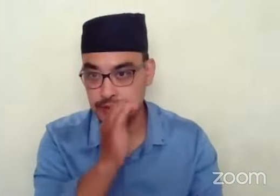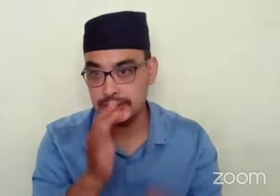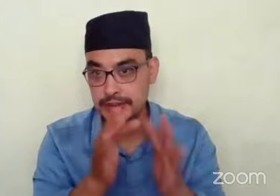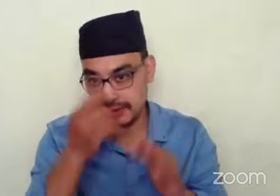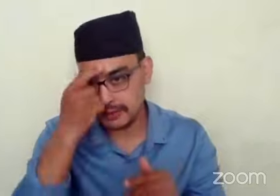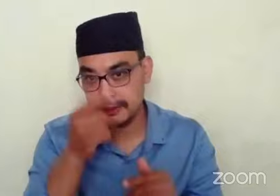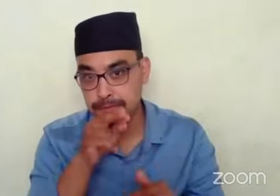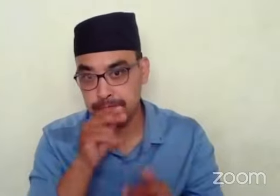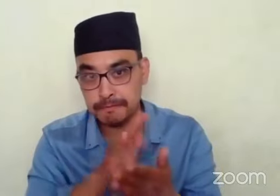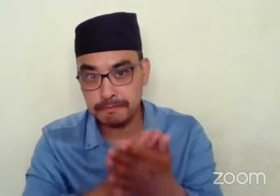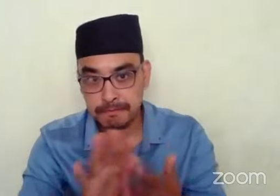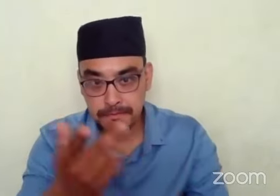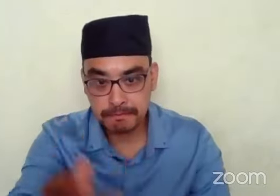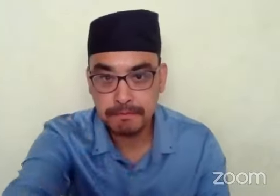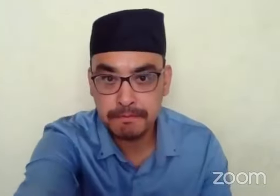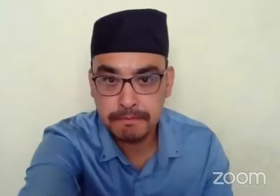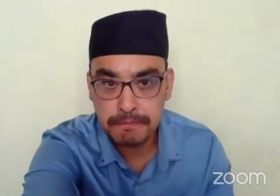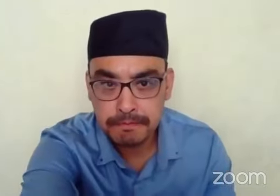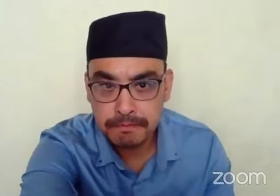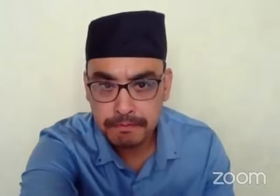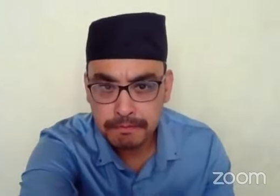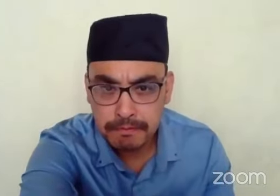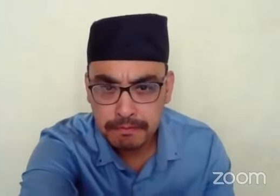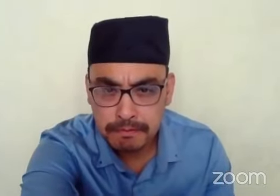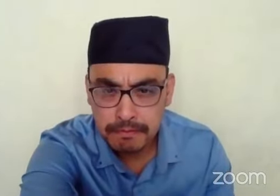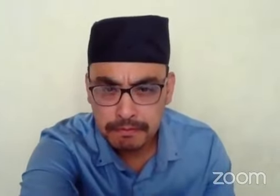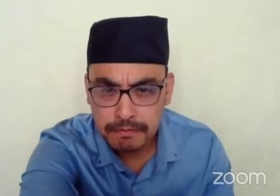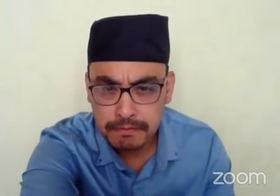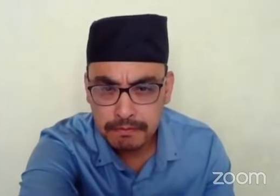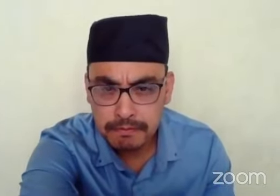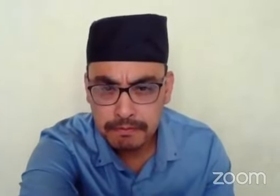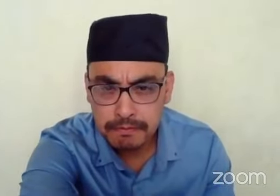सरिताजी तपाईँ बोलिरहनु भएको छ भने हामीले सुन्न सकेका छैनौँ।